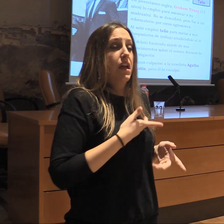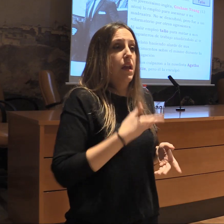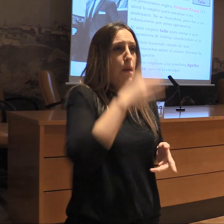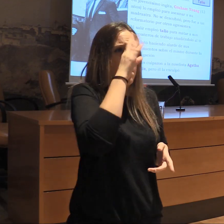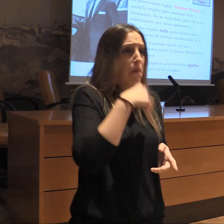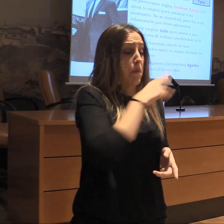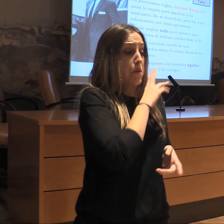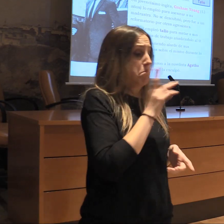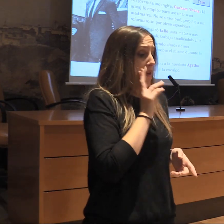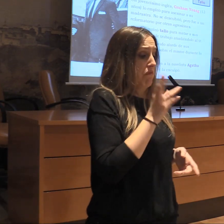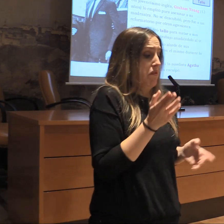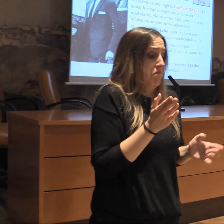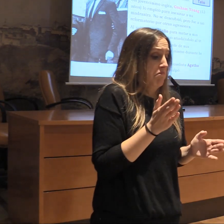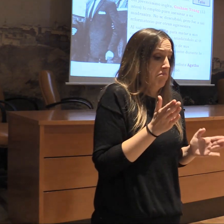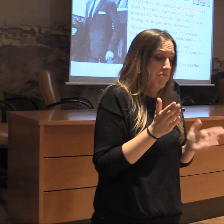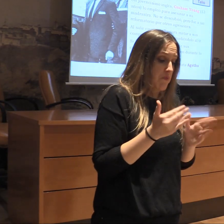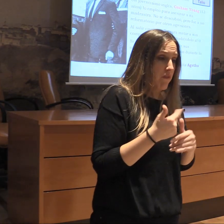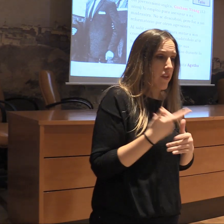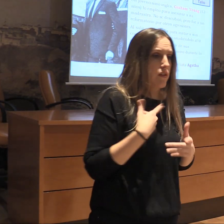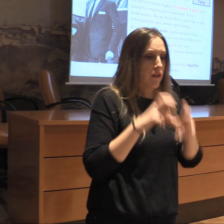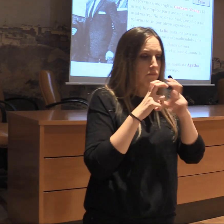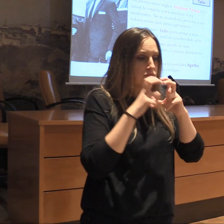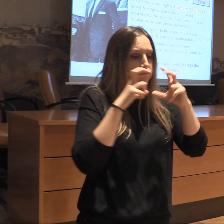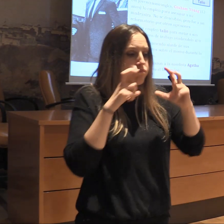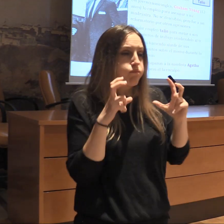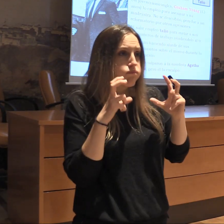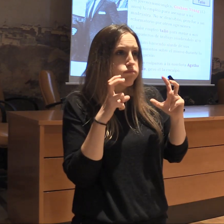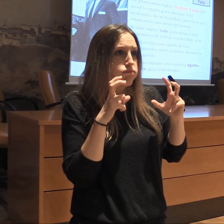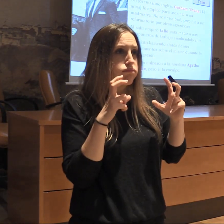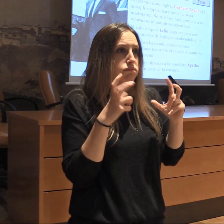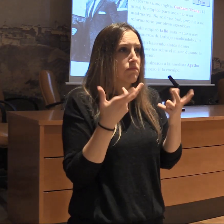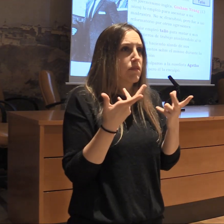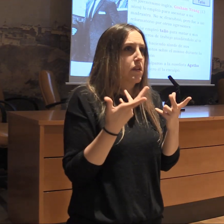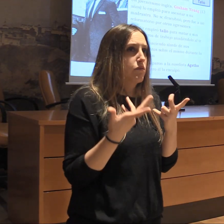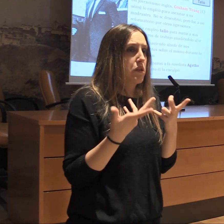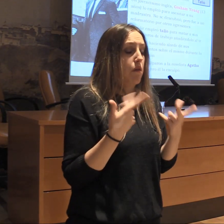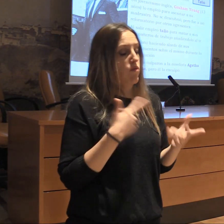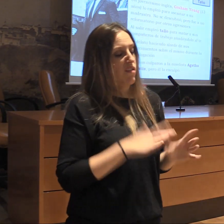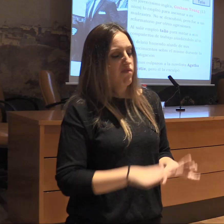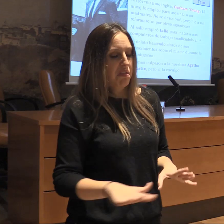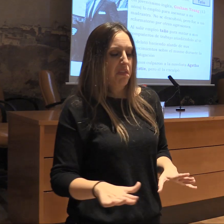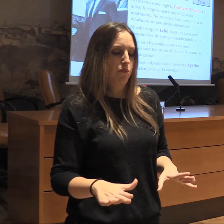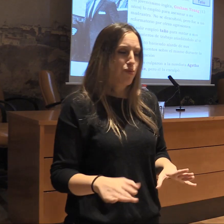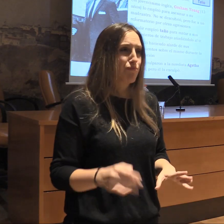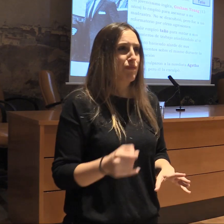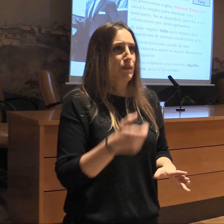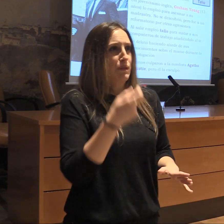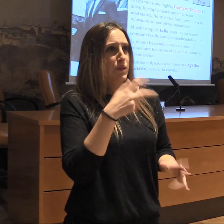2-3 años, era gordito, lo llamaban bolita de sebo, debió tener una infancia terrible,